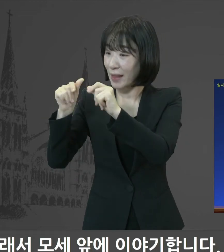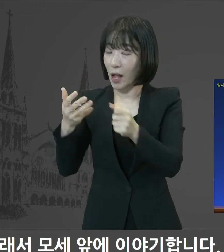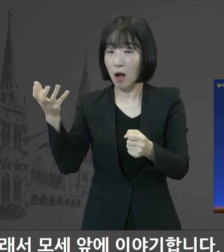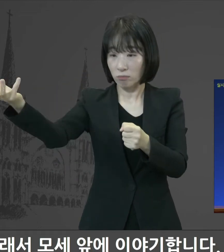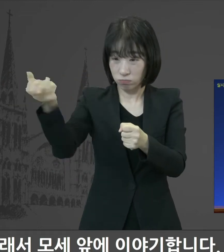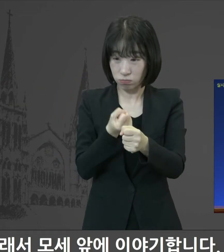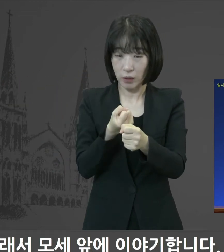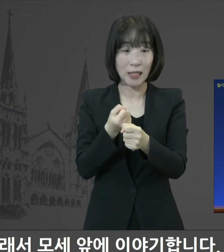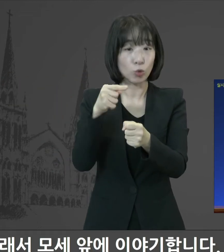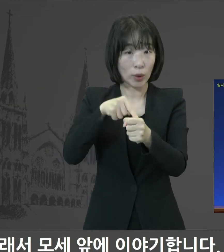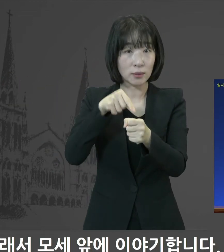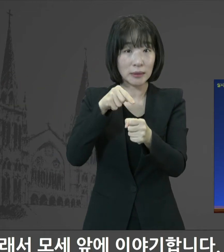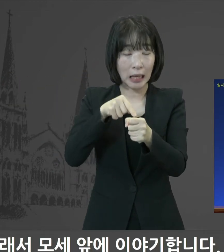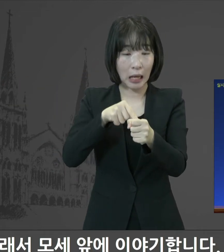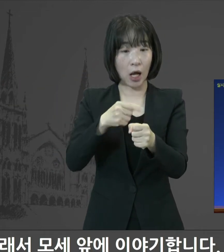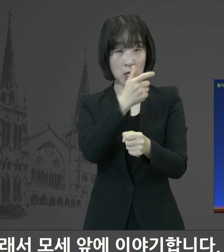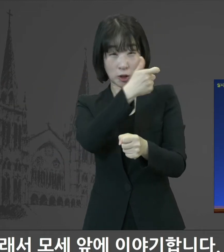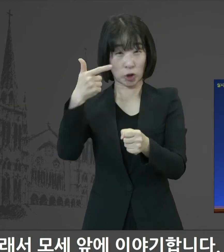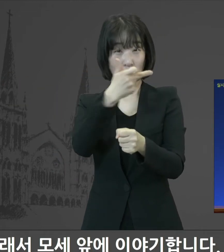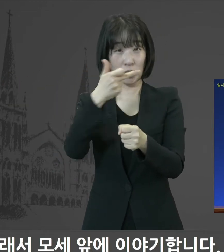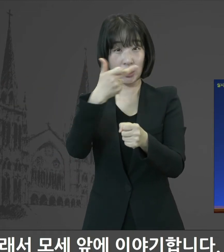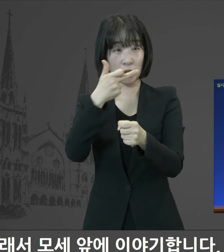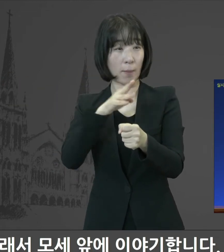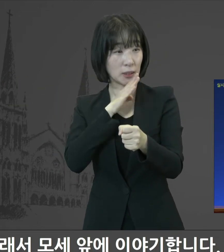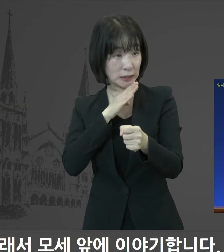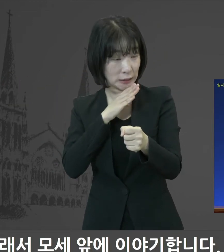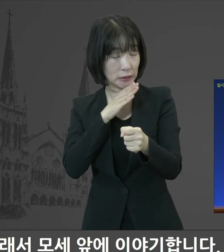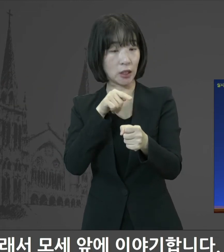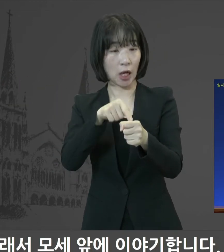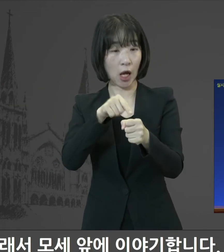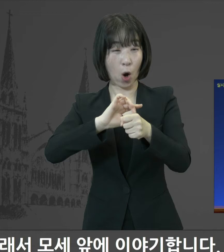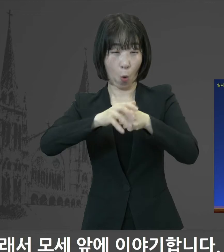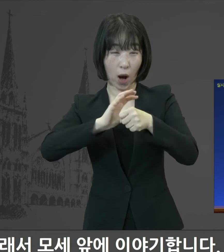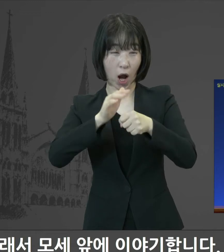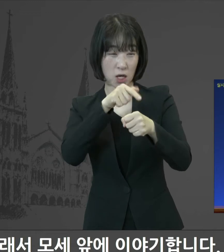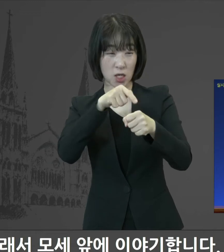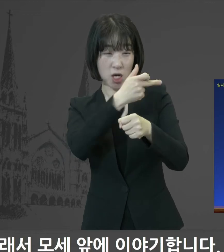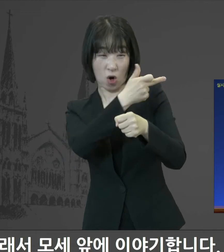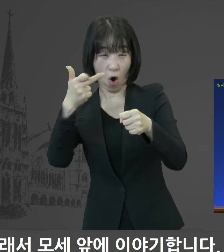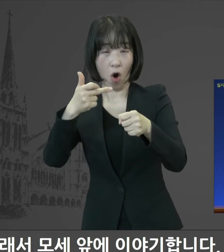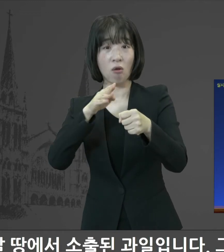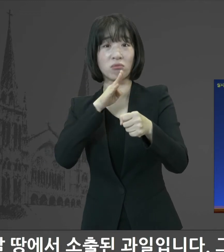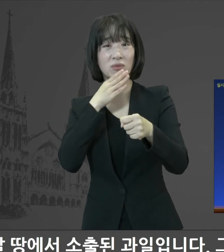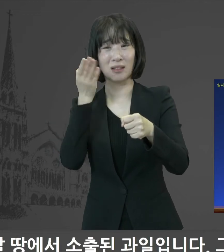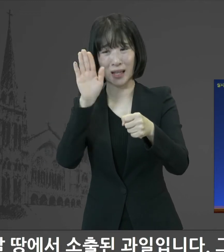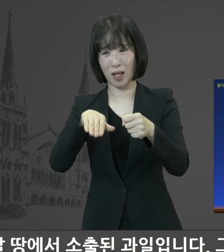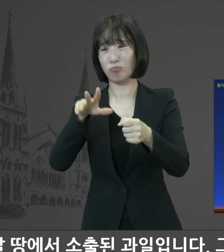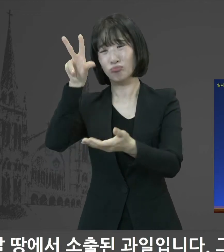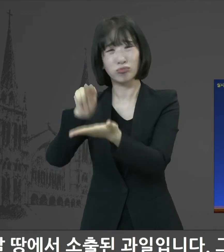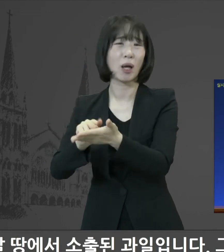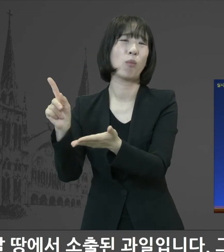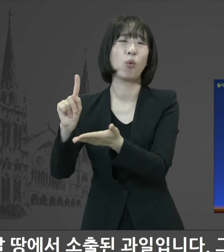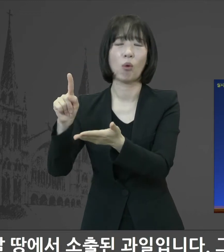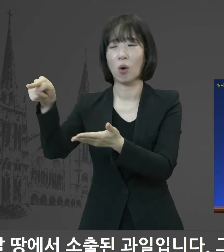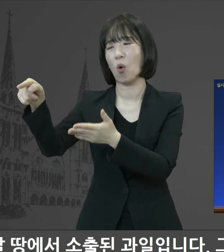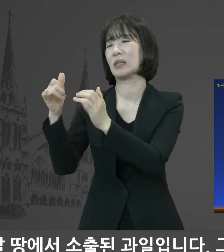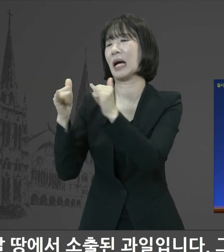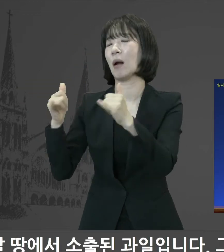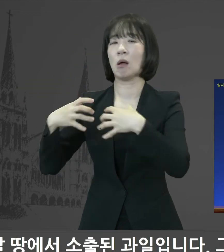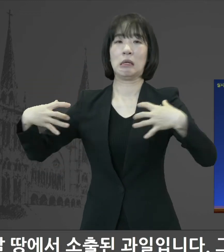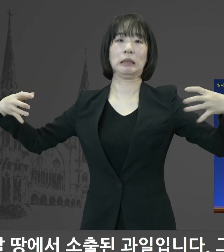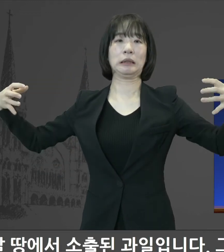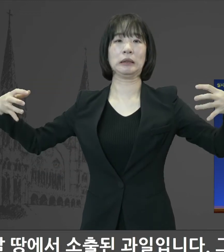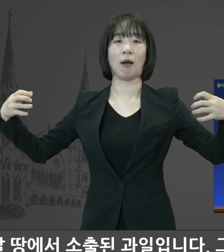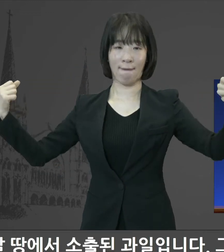과일입니다. 어마어마합니다. 그런데 문제가 있습니다. 과일도 크지만 거기에 있는 사람들도 큽니다. 이 사람들은 우리